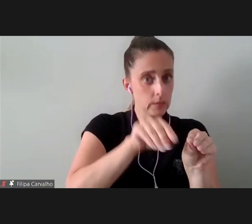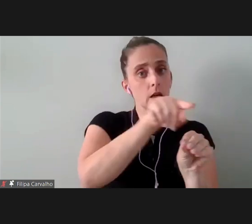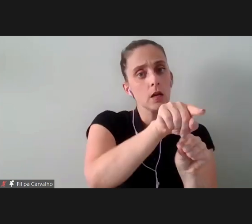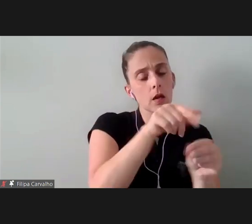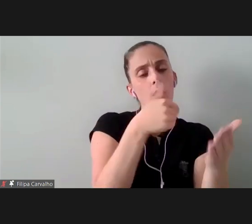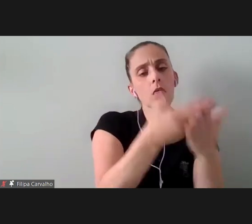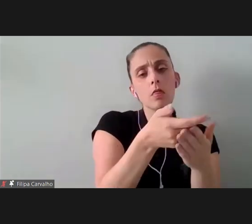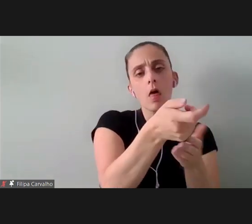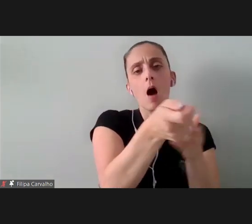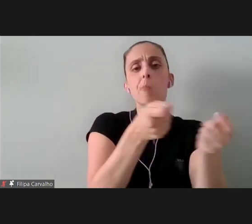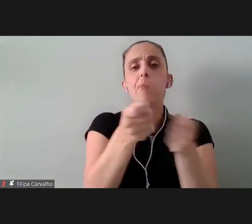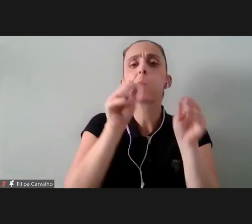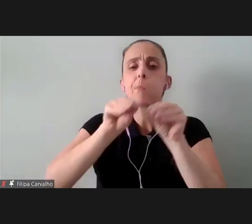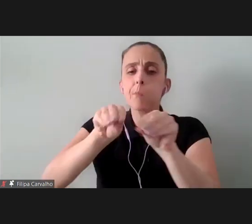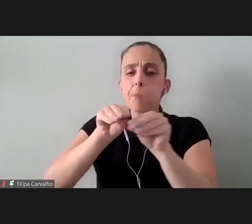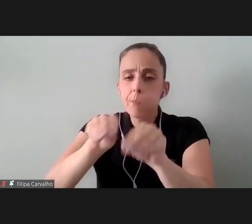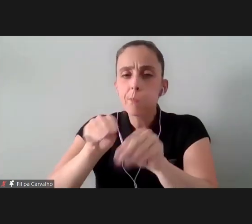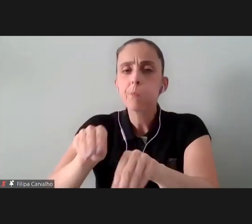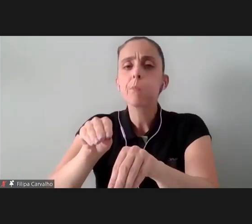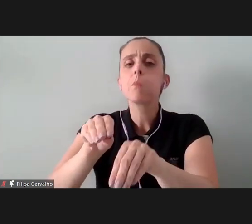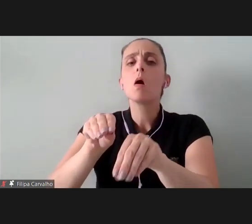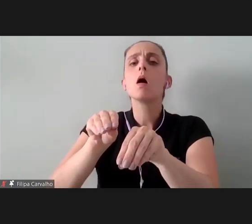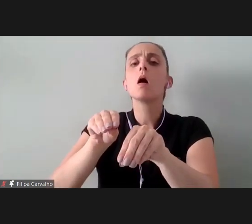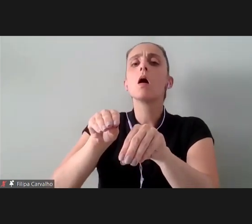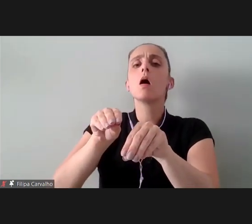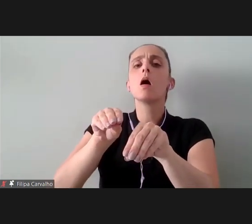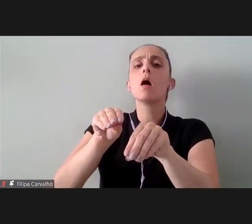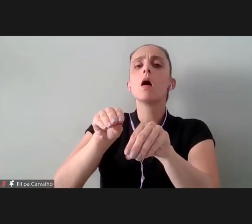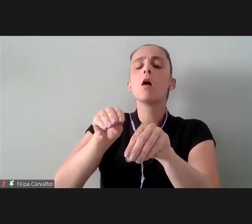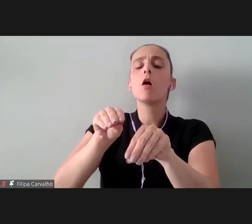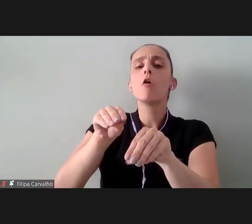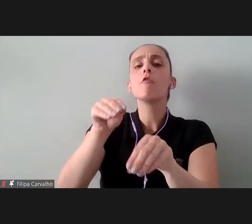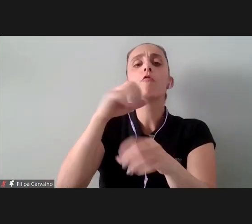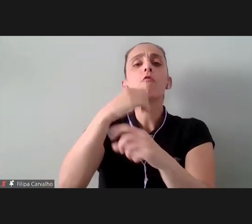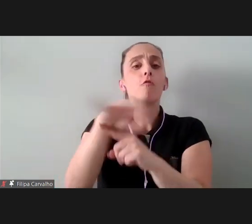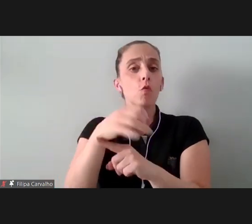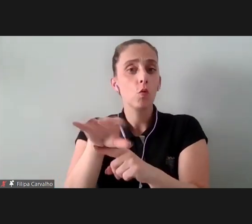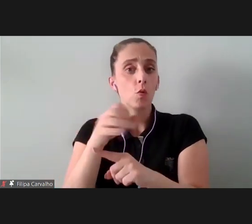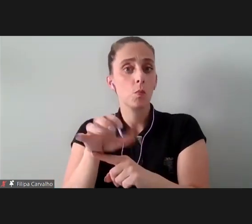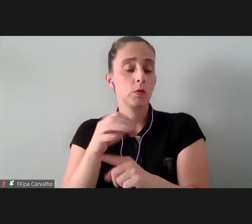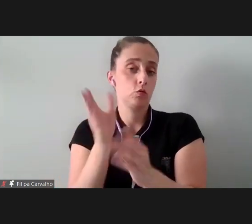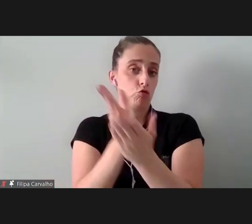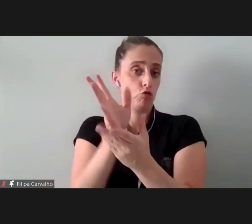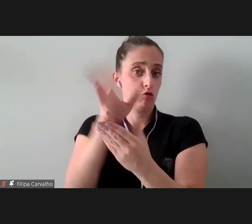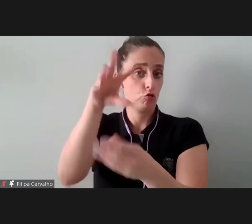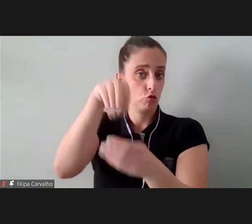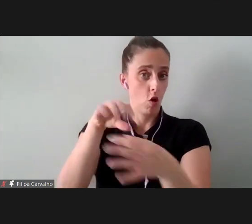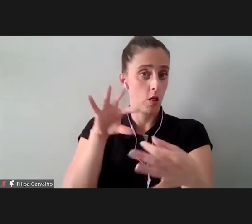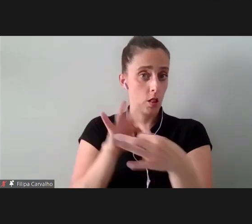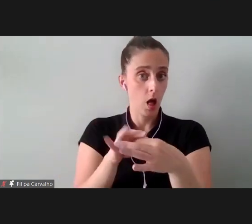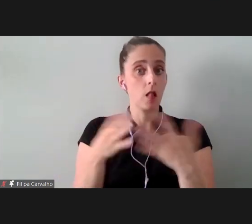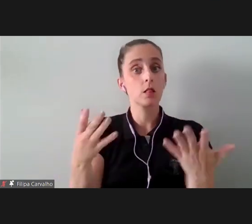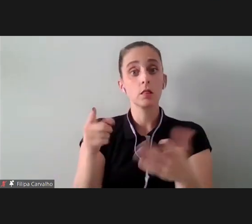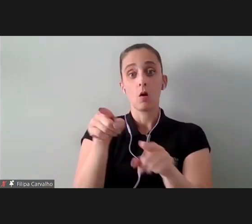ministrar formações académicas. Então, desde dessa época, desde então,